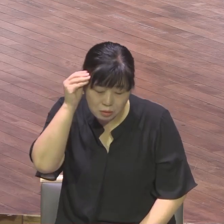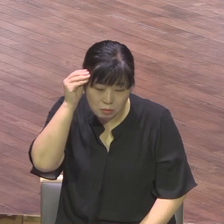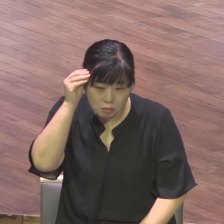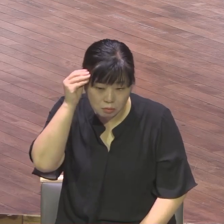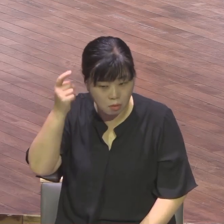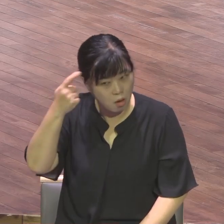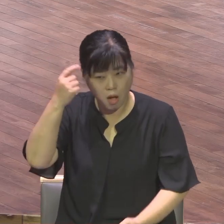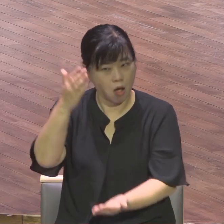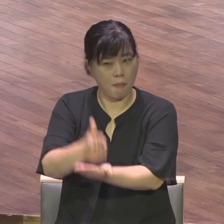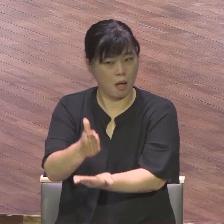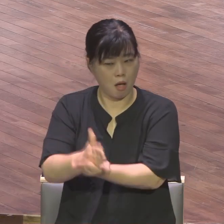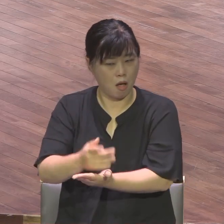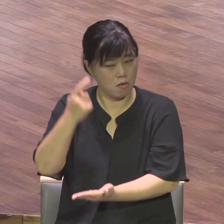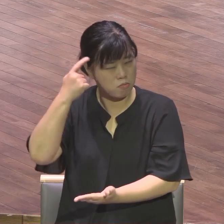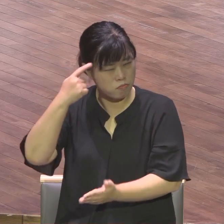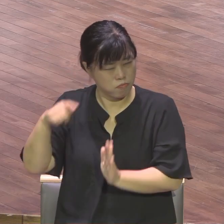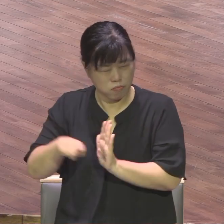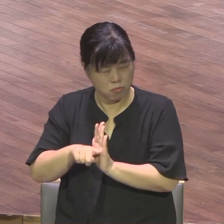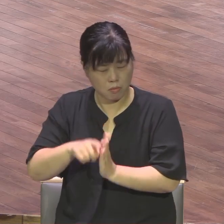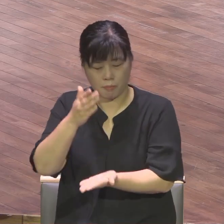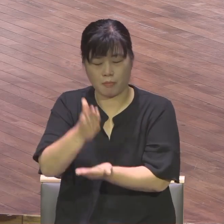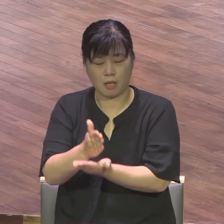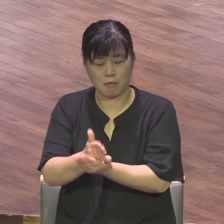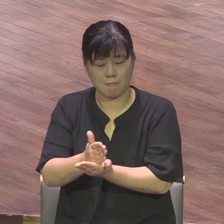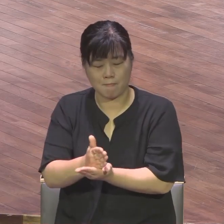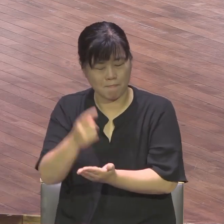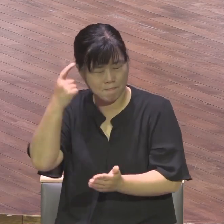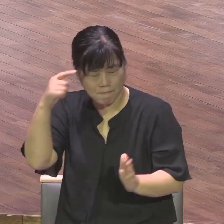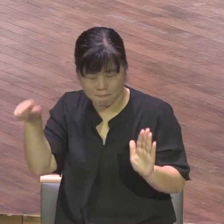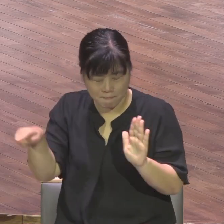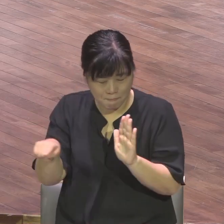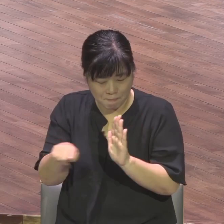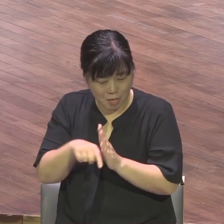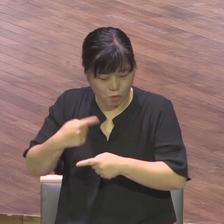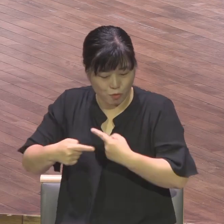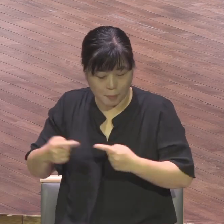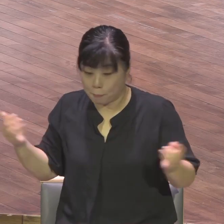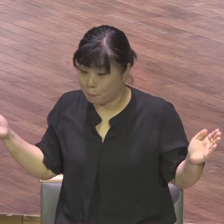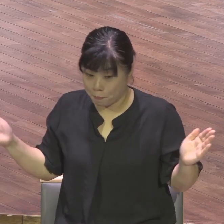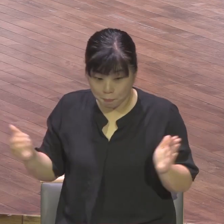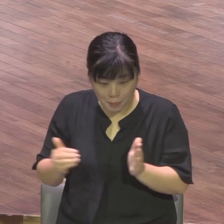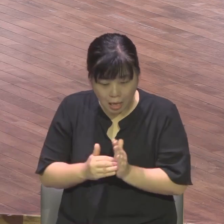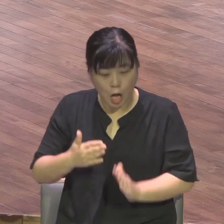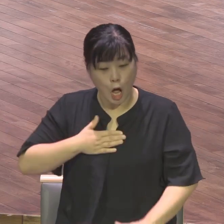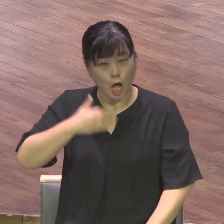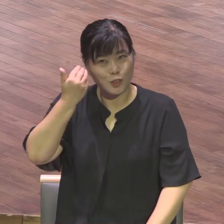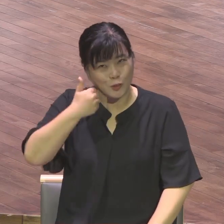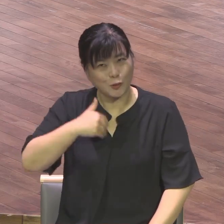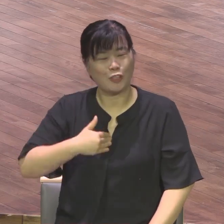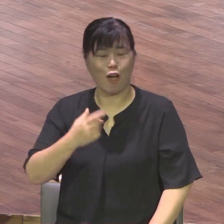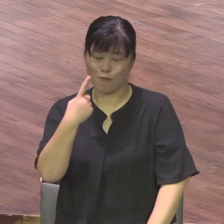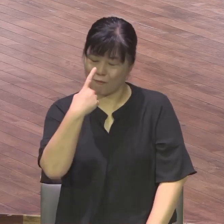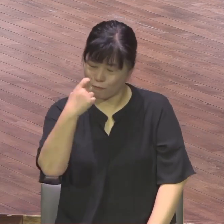사람은 날로 새롭더라. 날마다 새로워, 새로워, 새로워. 멋있어.